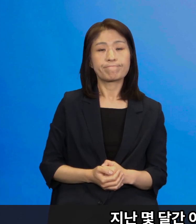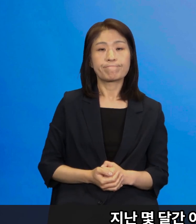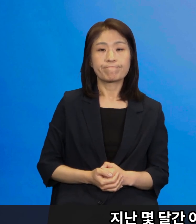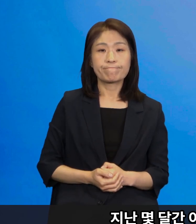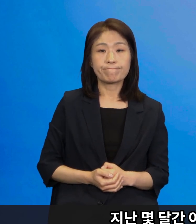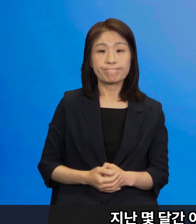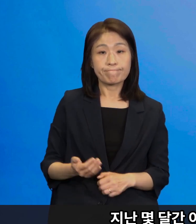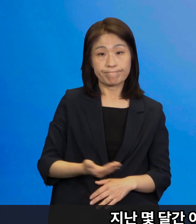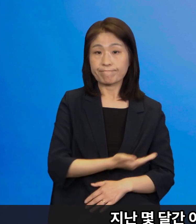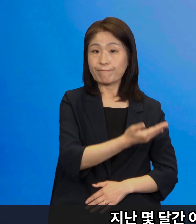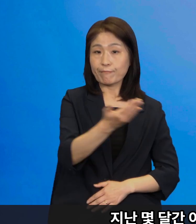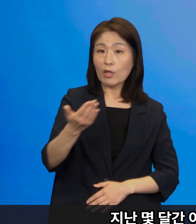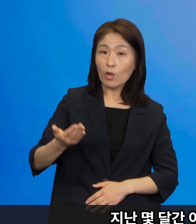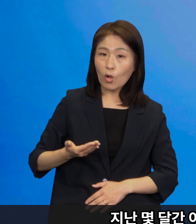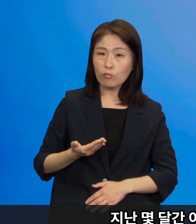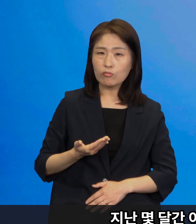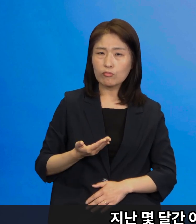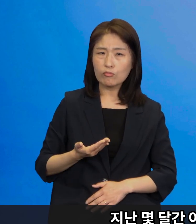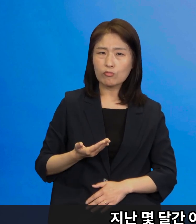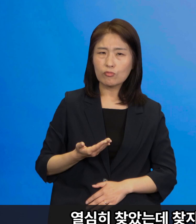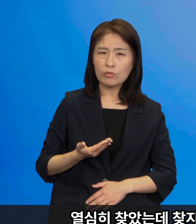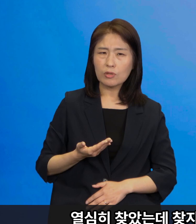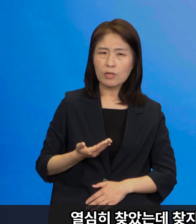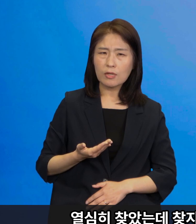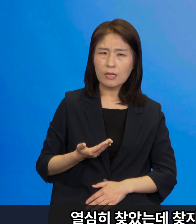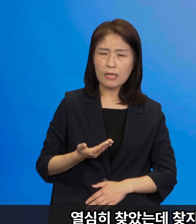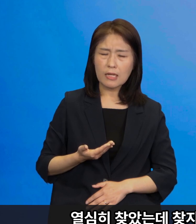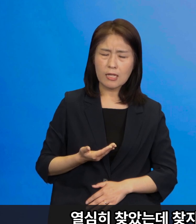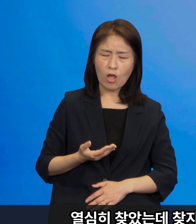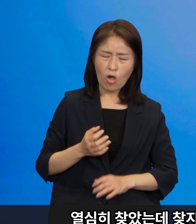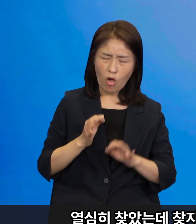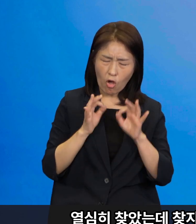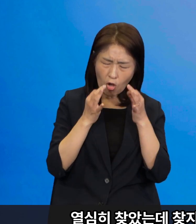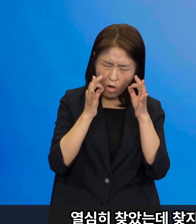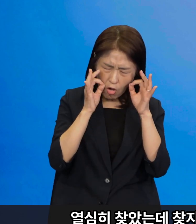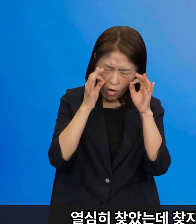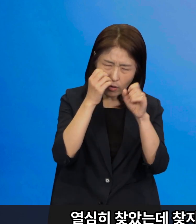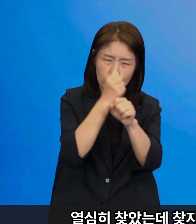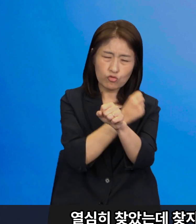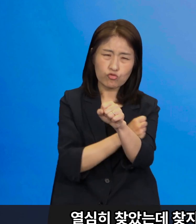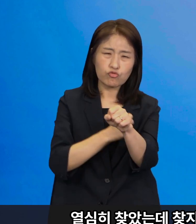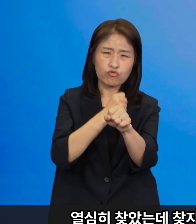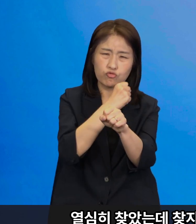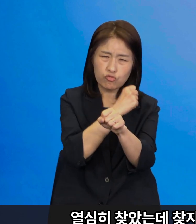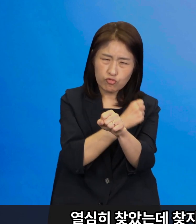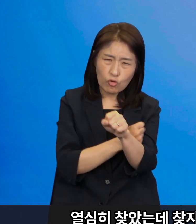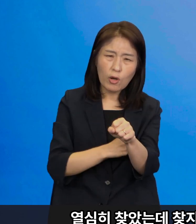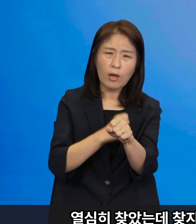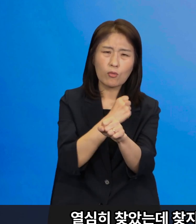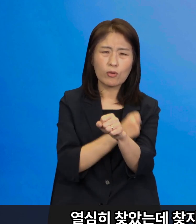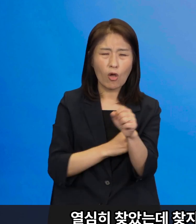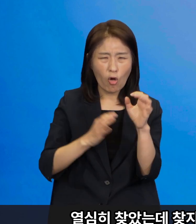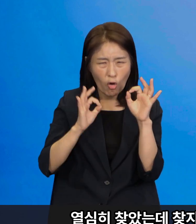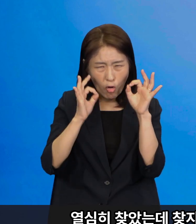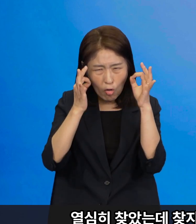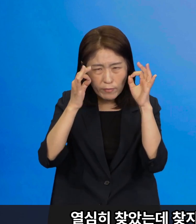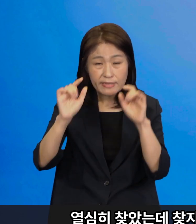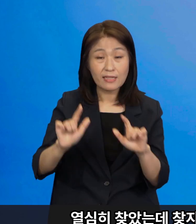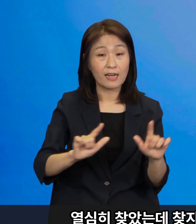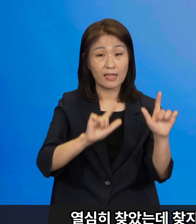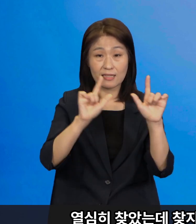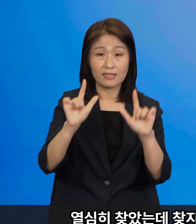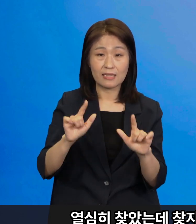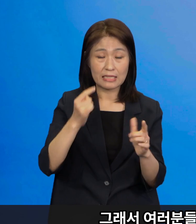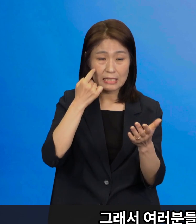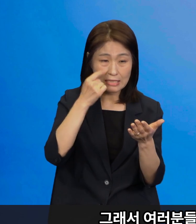여러분들 열심히 노력했는데, 열심히 찾았는데 찾지 못하고 실패한